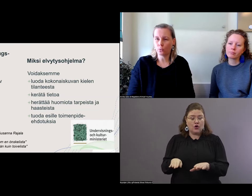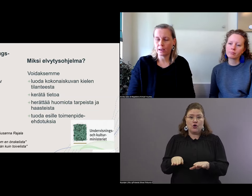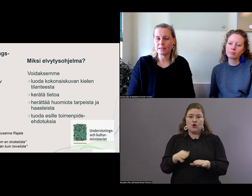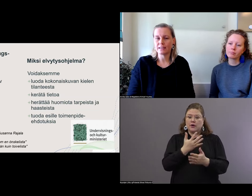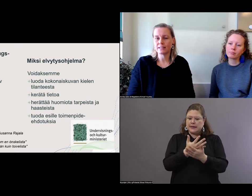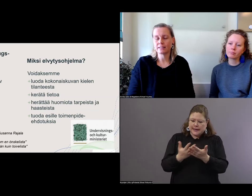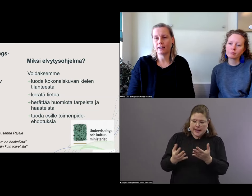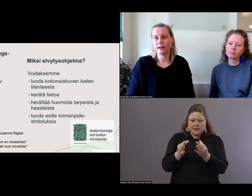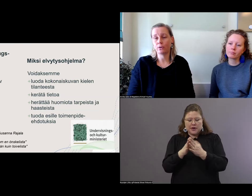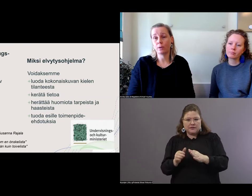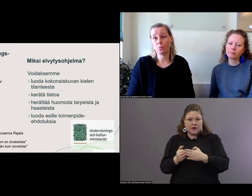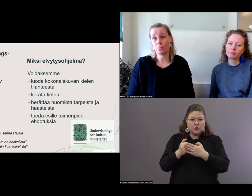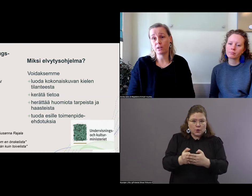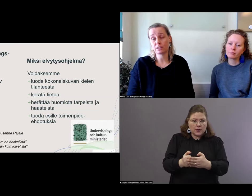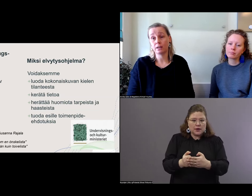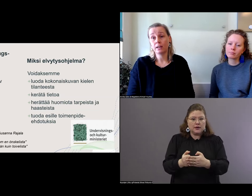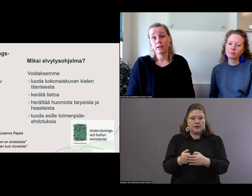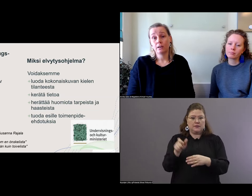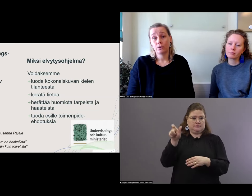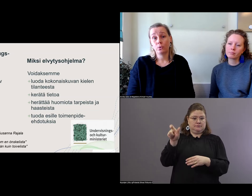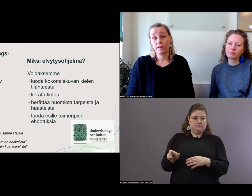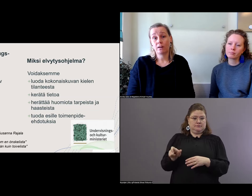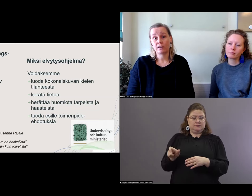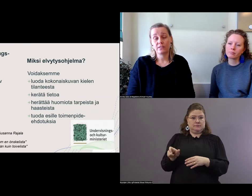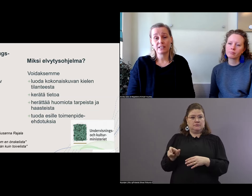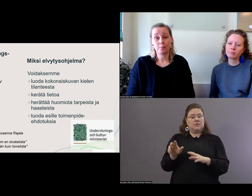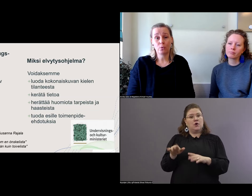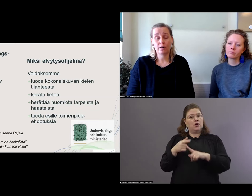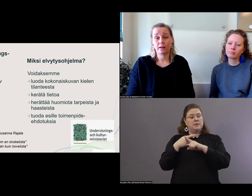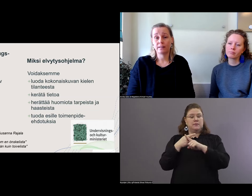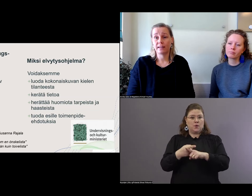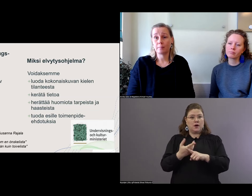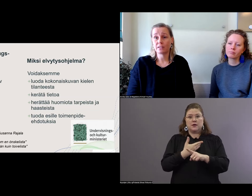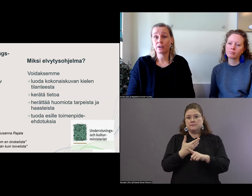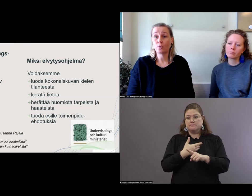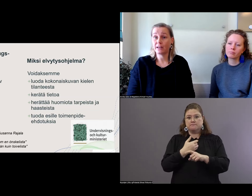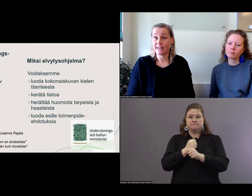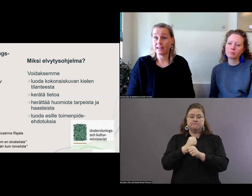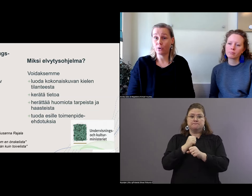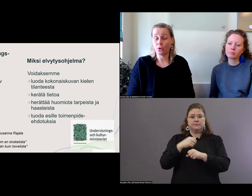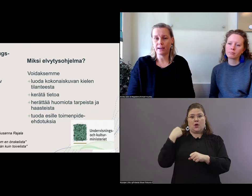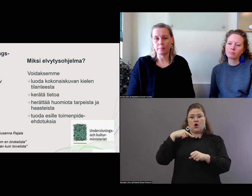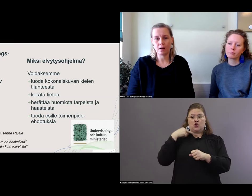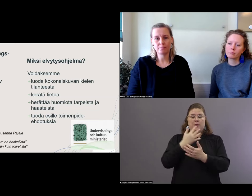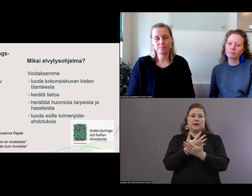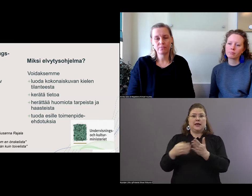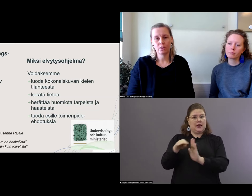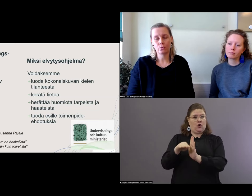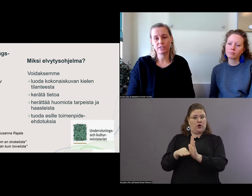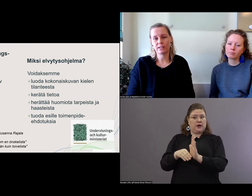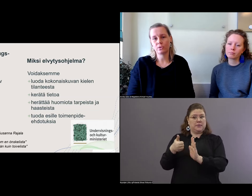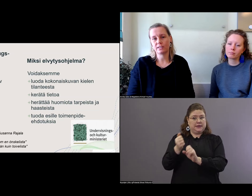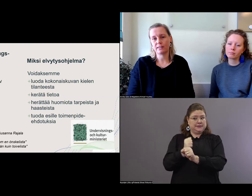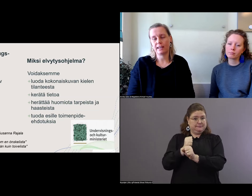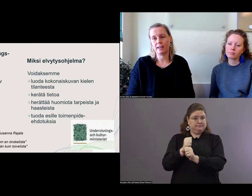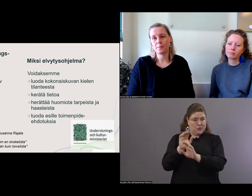kielten tukemisesta, ja hän oli muun muassa hyvin aktiivisesti mukana tekemässä romanikielen ohjelmaa, kun